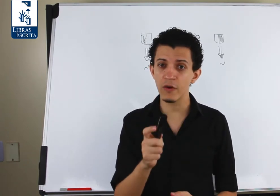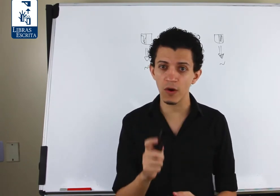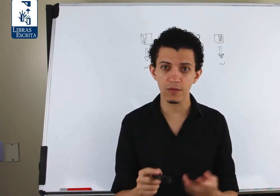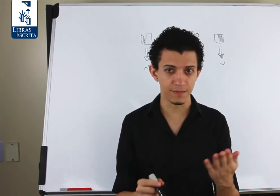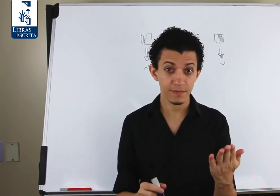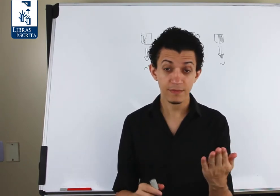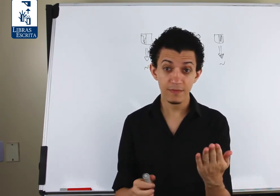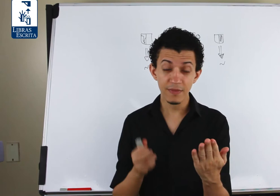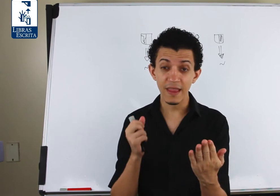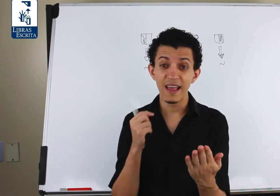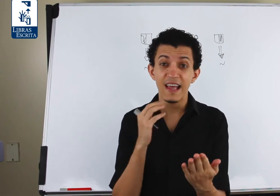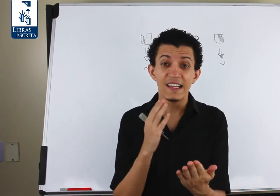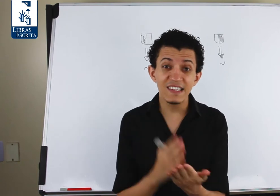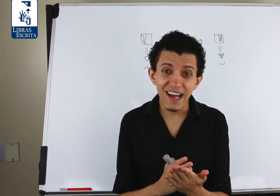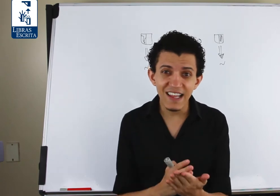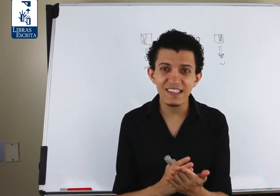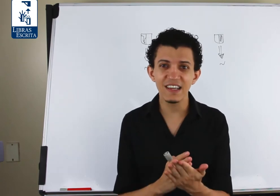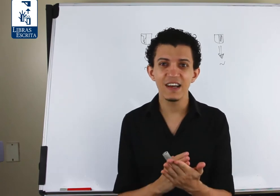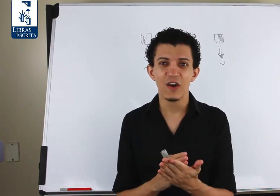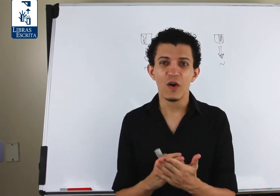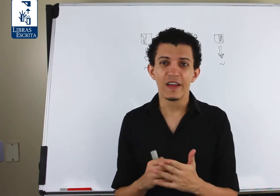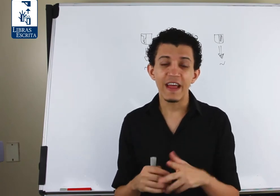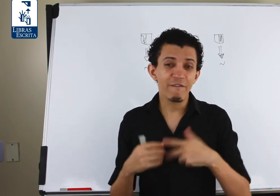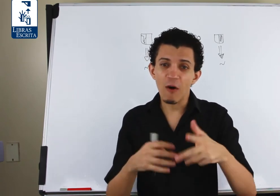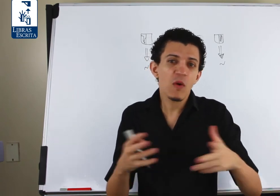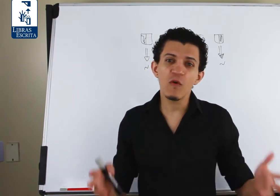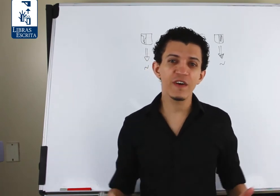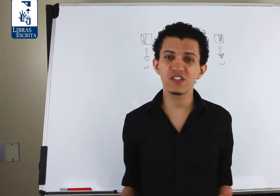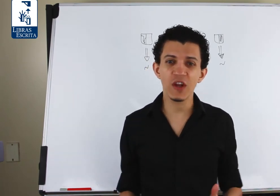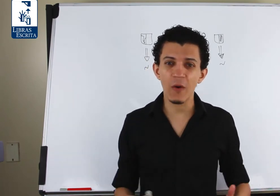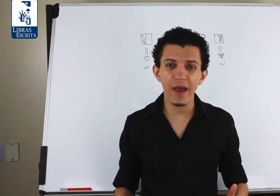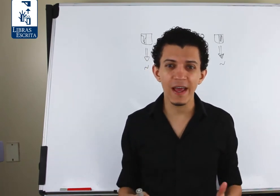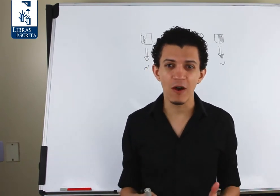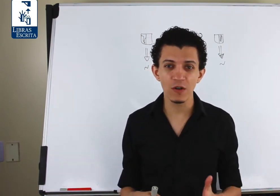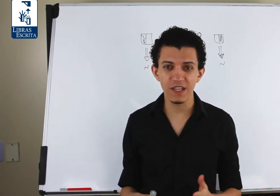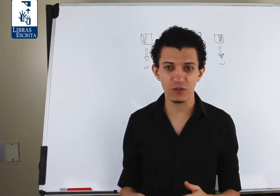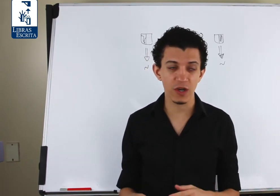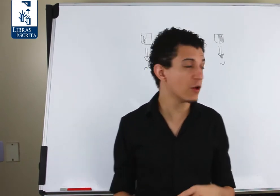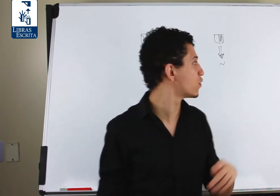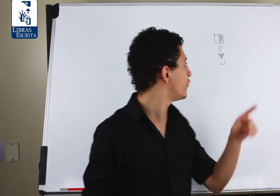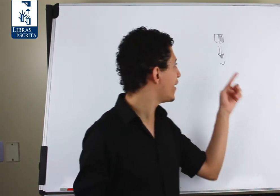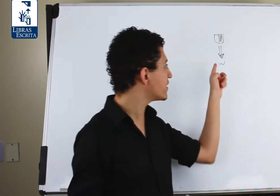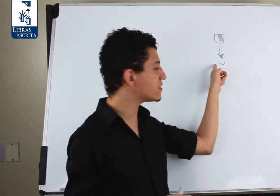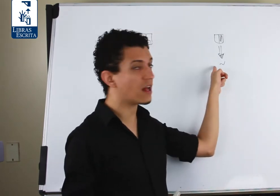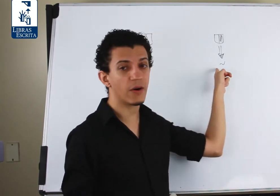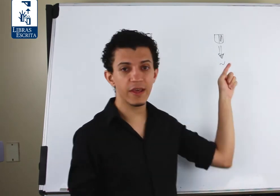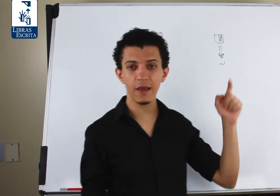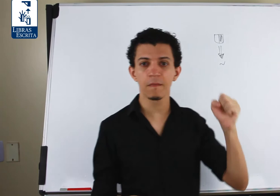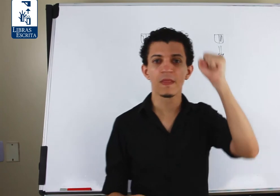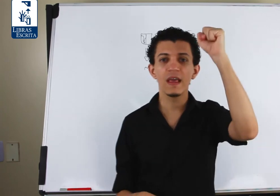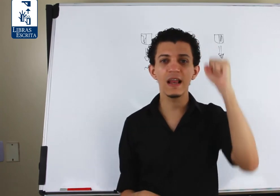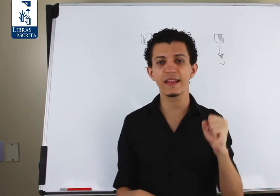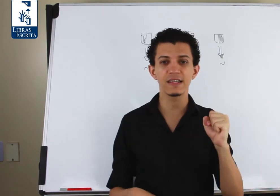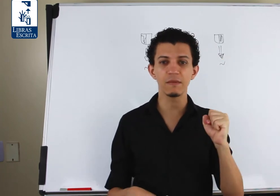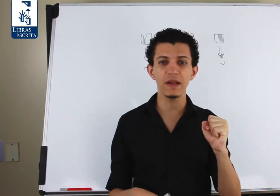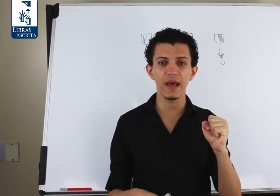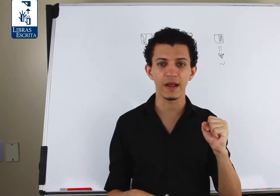canhoto, sinaliza da forma convencional a ele. Ou seja, o canhoto vê esse sinal aqui e lê dessa maneira.